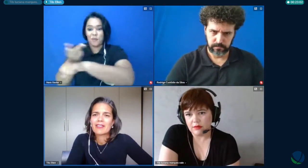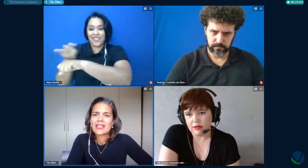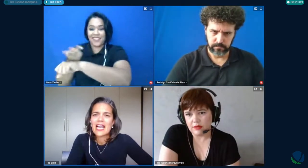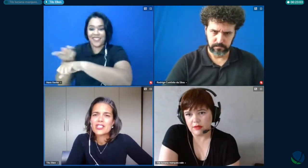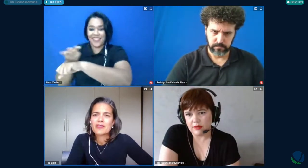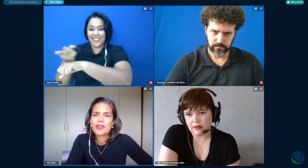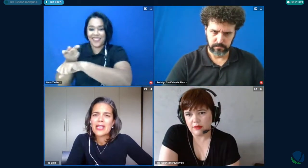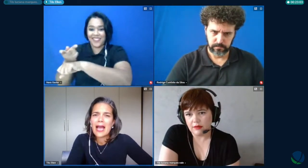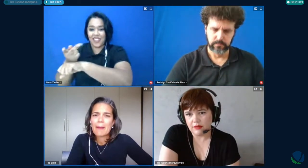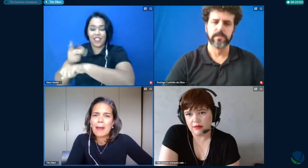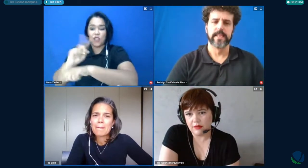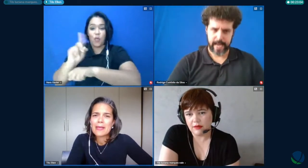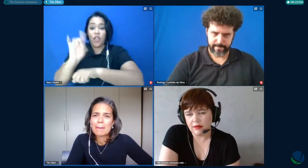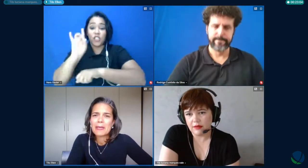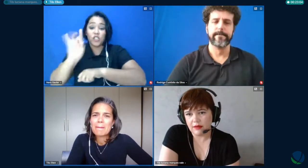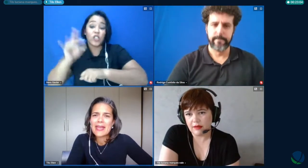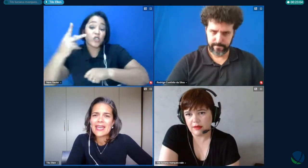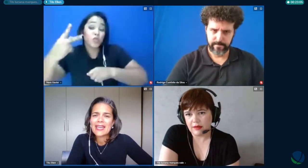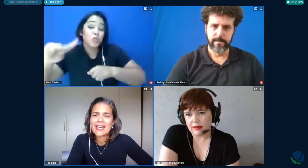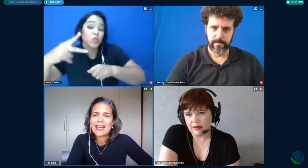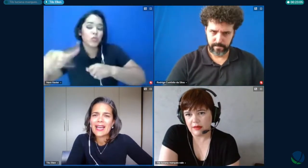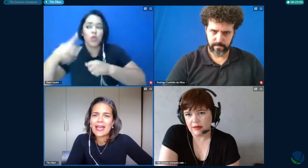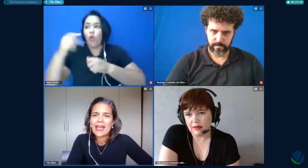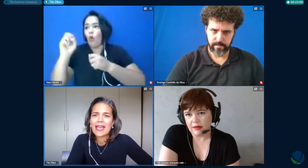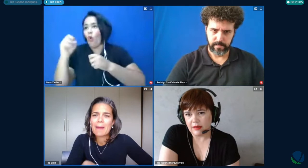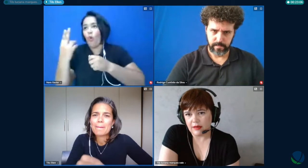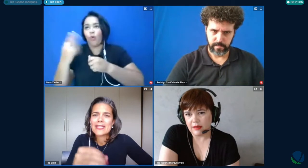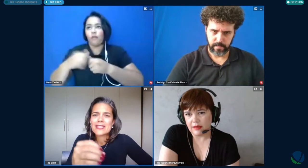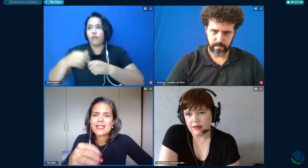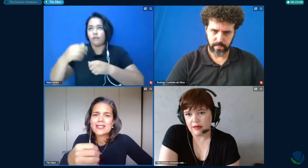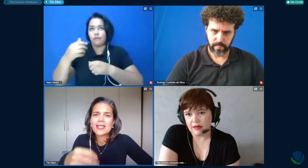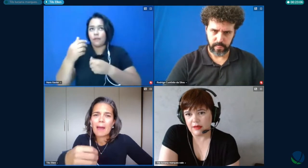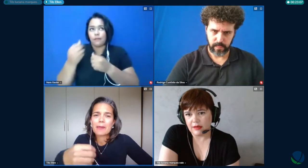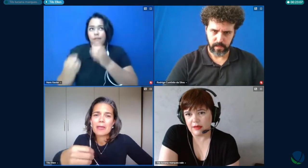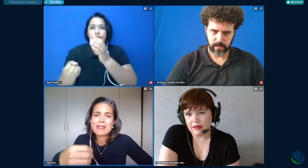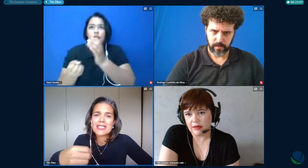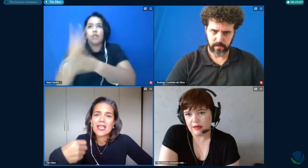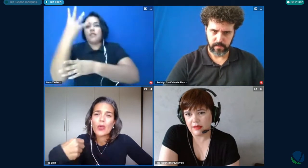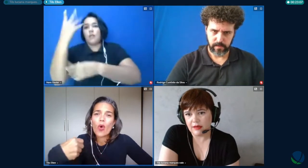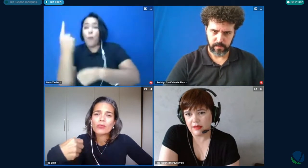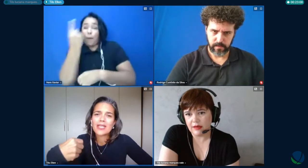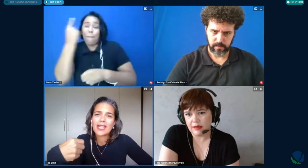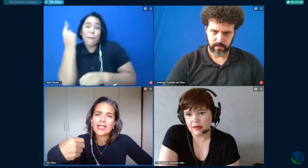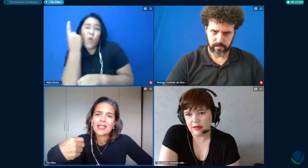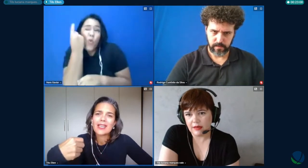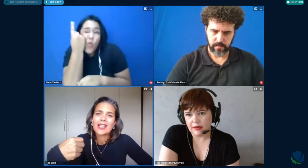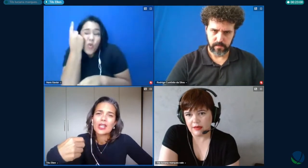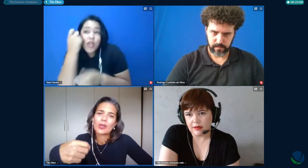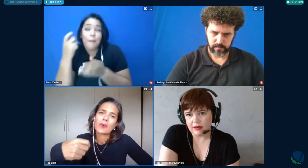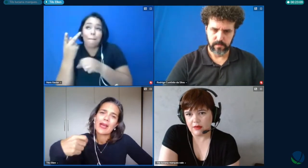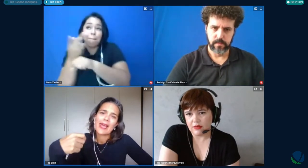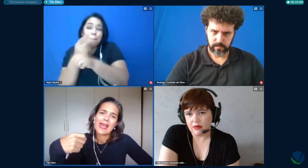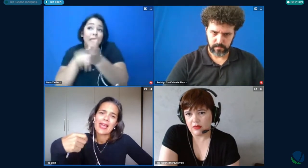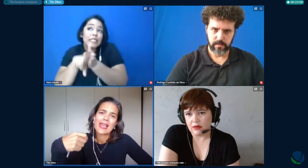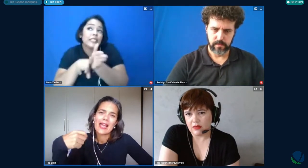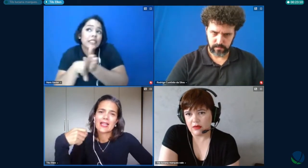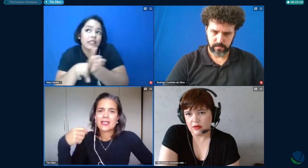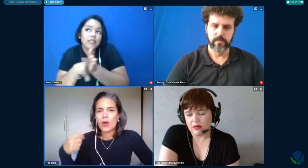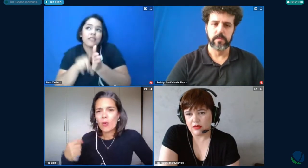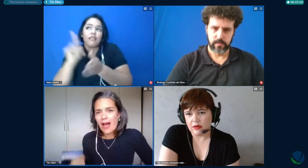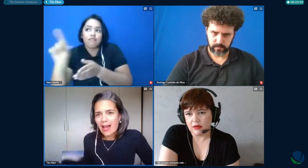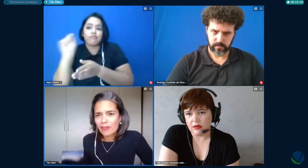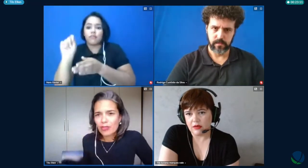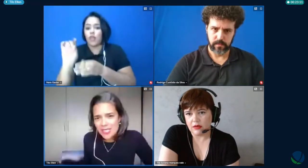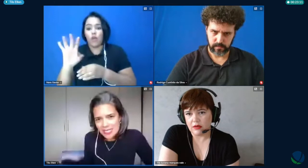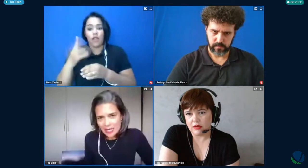É, na verdade, foi a minha primeira pesquisa, a primeira pesquisa que eu encontrei. Não é em